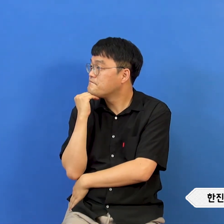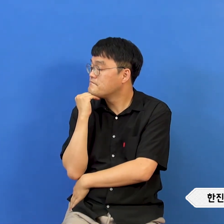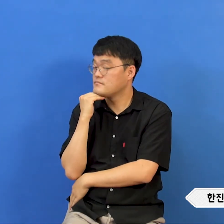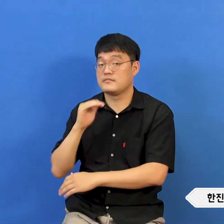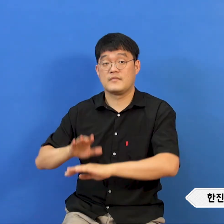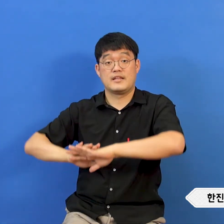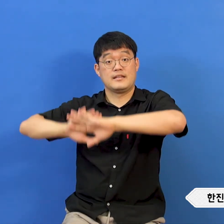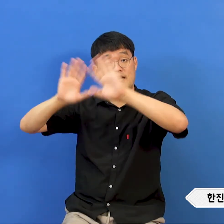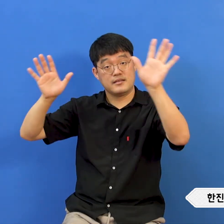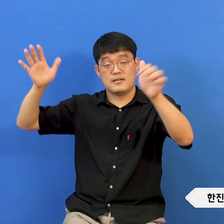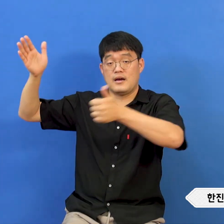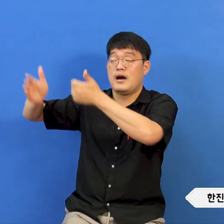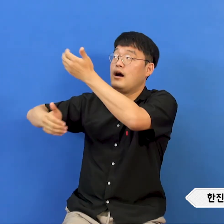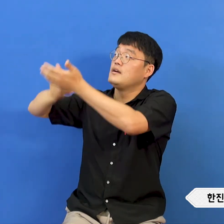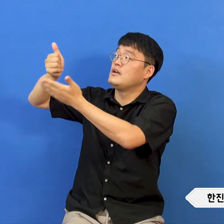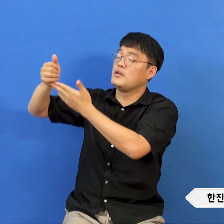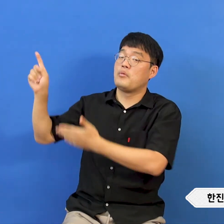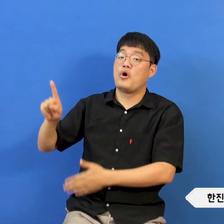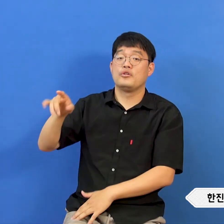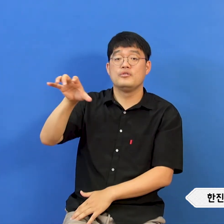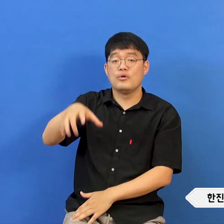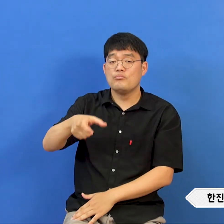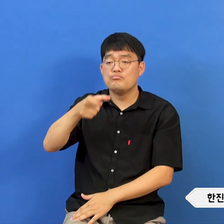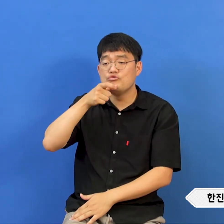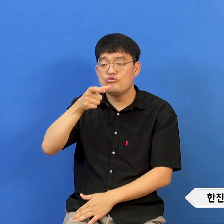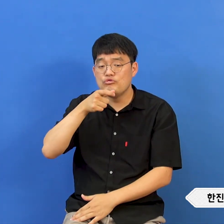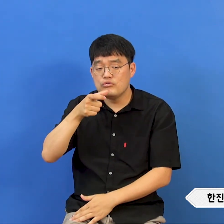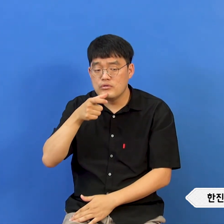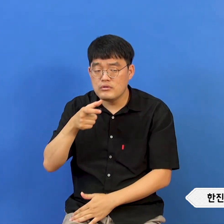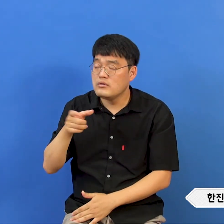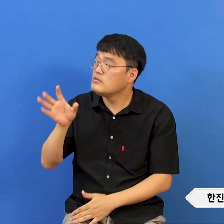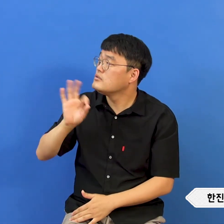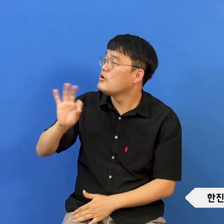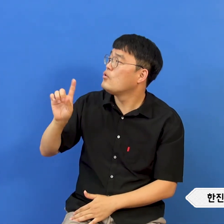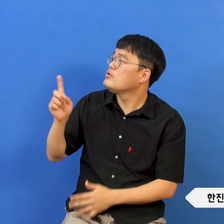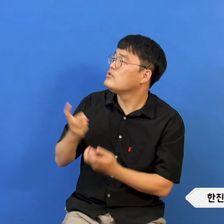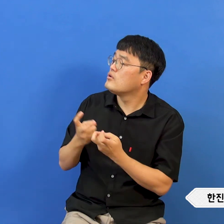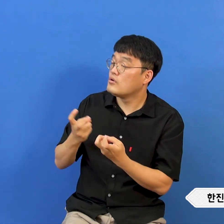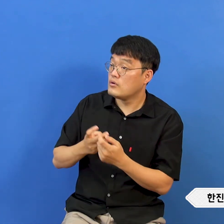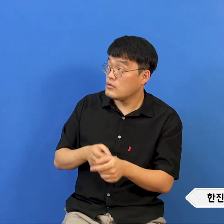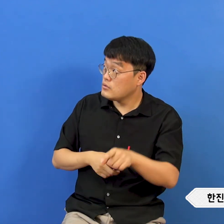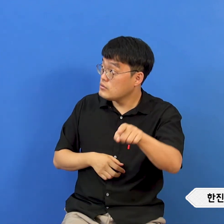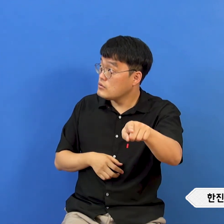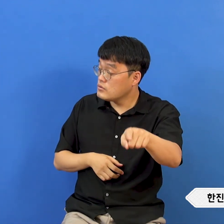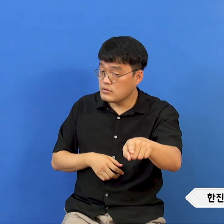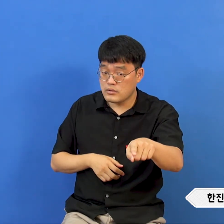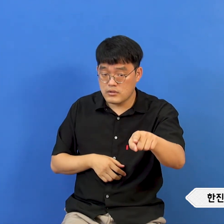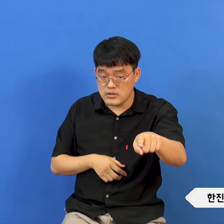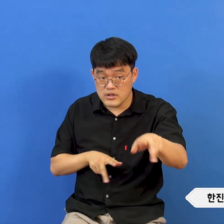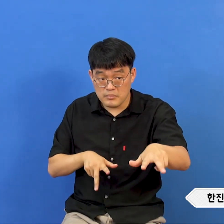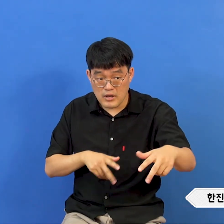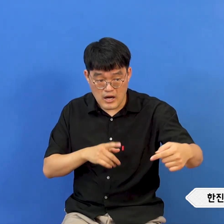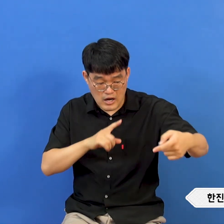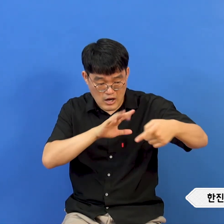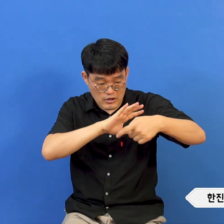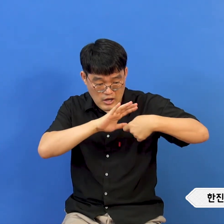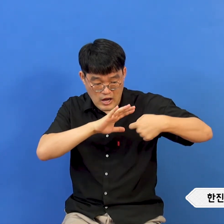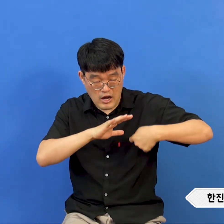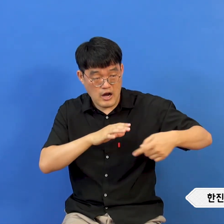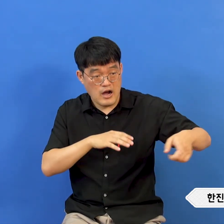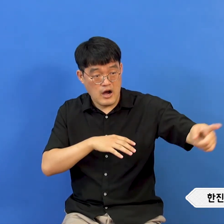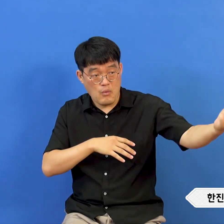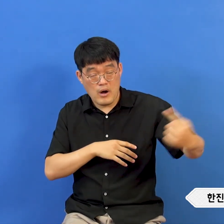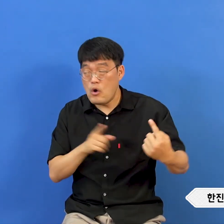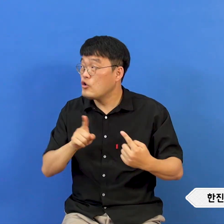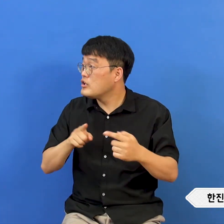한낮에는 하나님, 어디서 물을 좀 구할 수 있습니까? 저 소리는 지금 약탈자들이 몰려오는 소리 아닙니까?